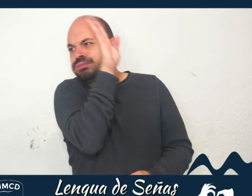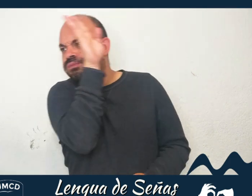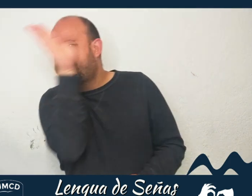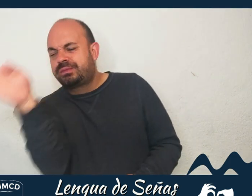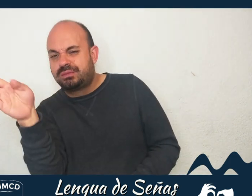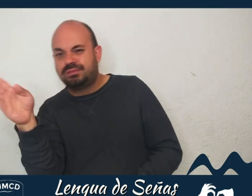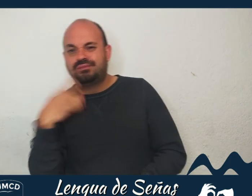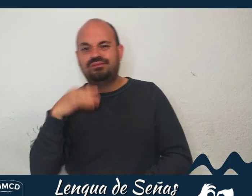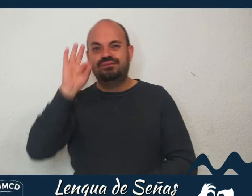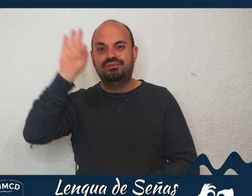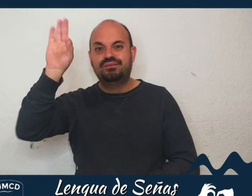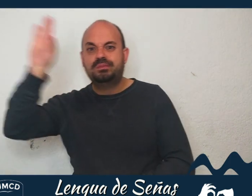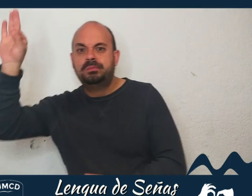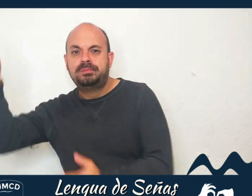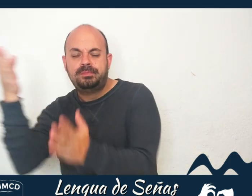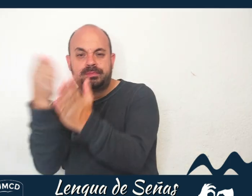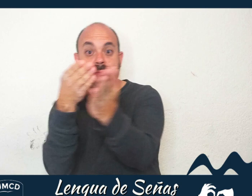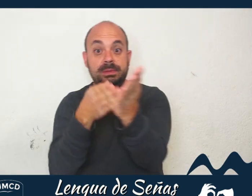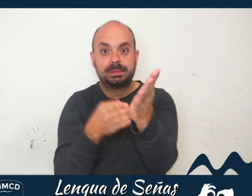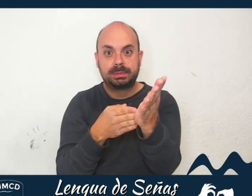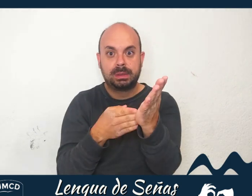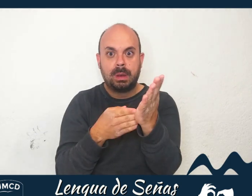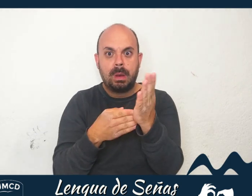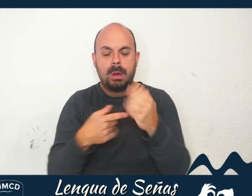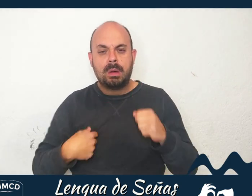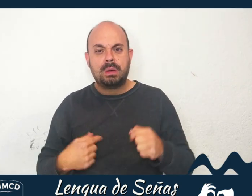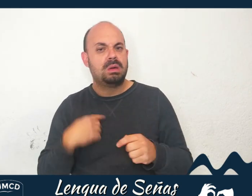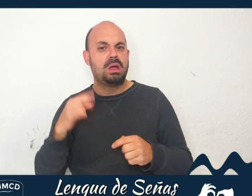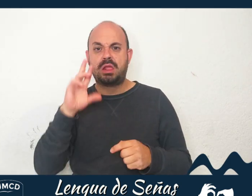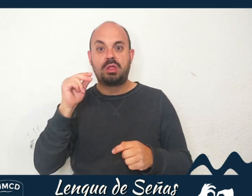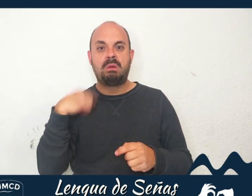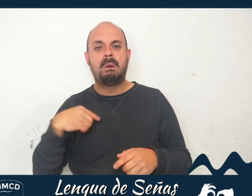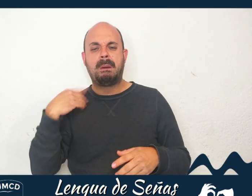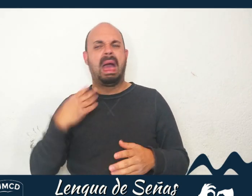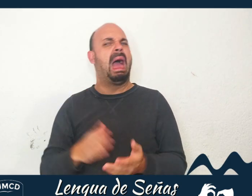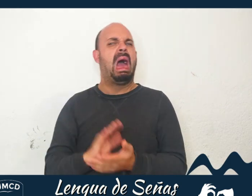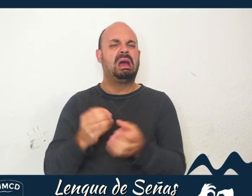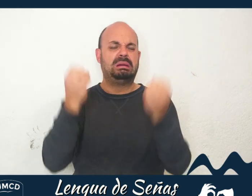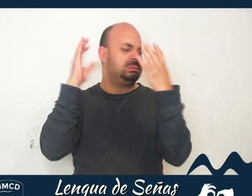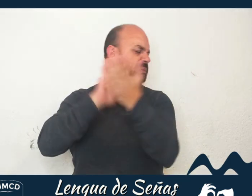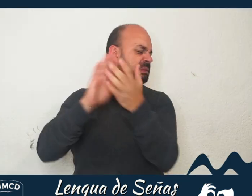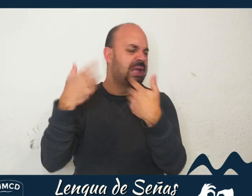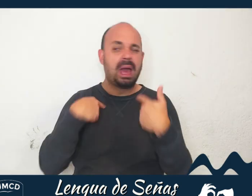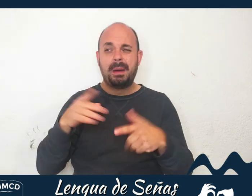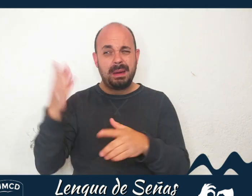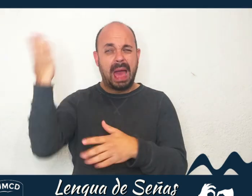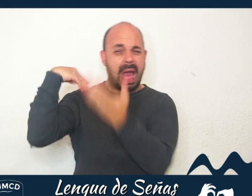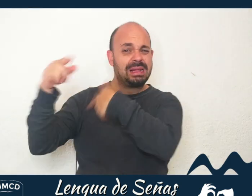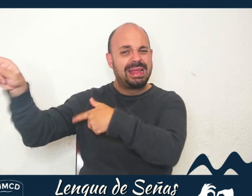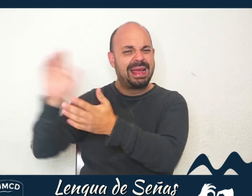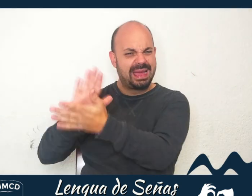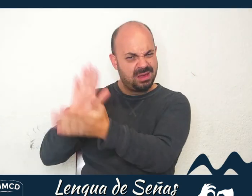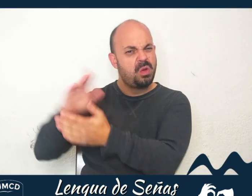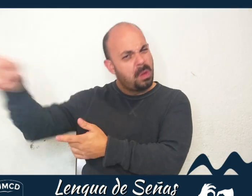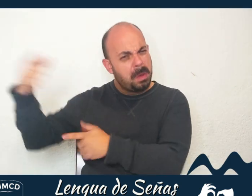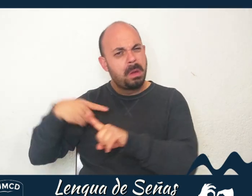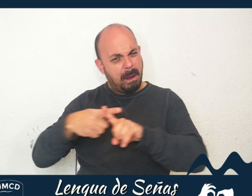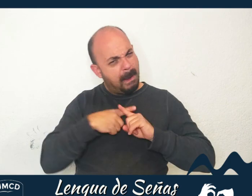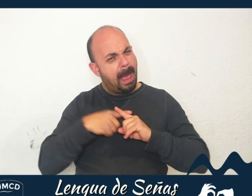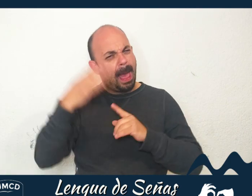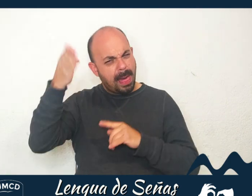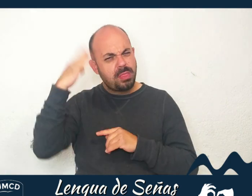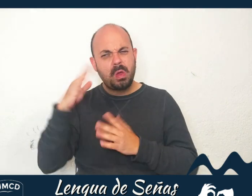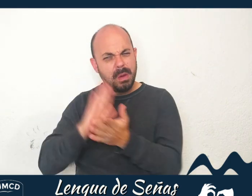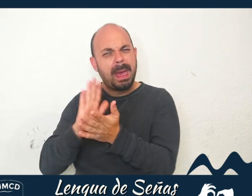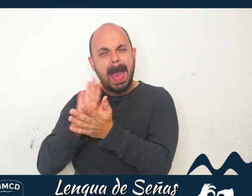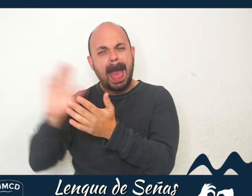por la iglesia también. Él no dejaba atrás el cuidado amoroso y tierno que tenía por los creyentes que ya